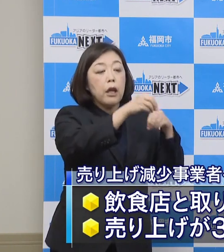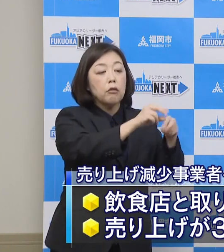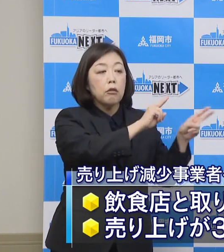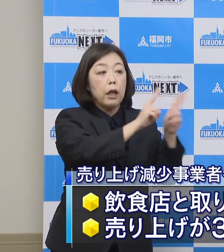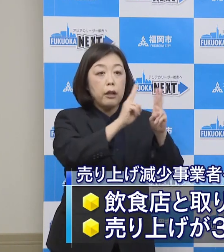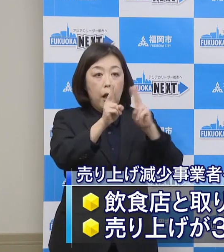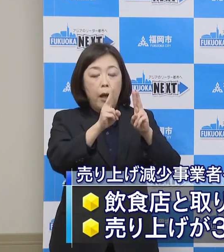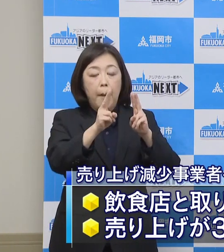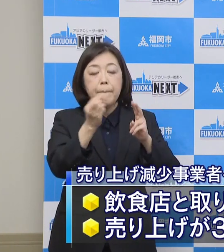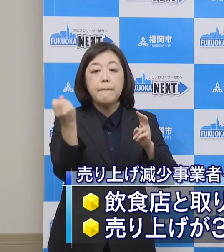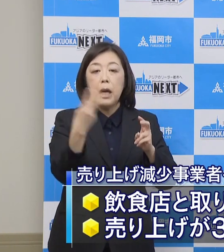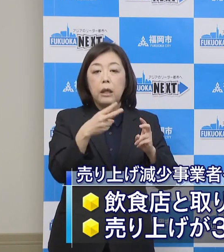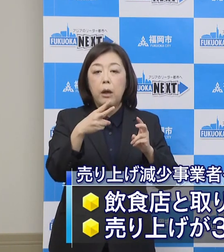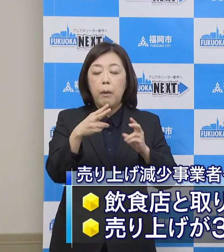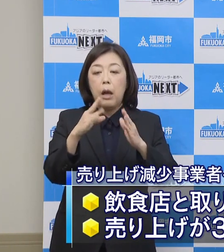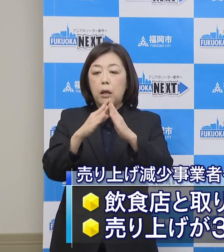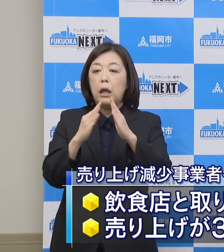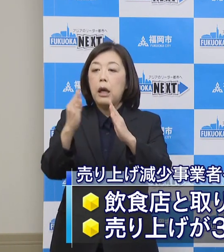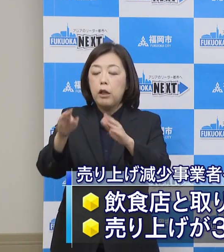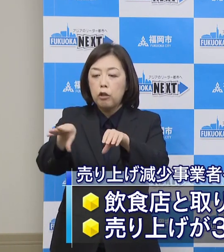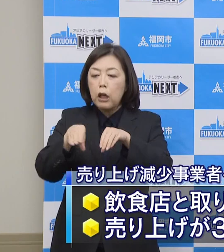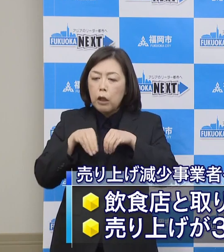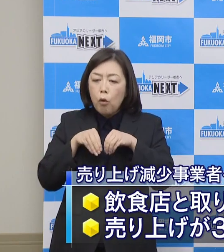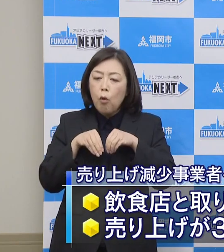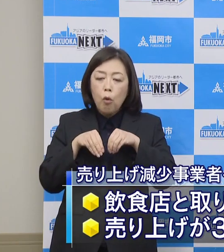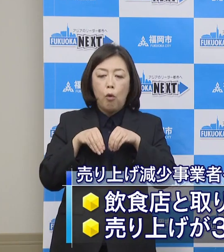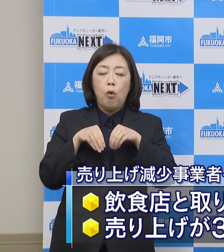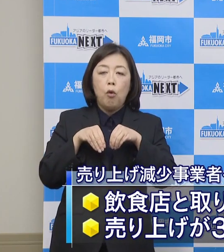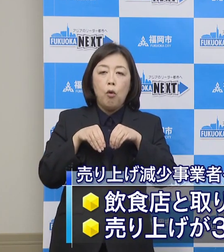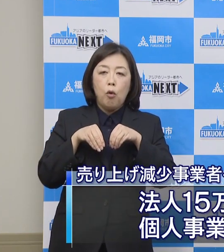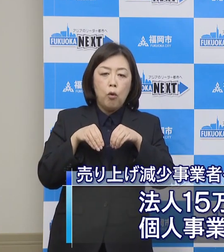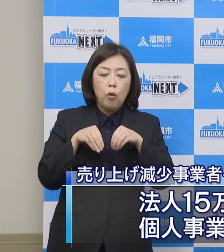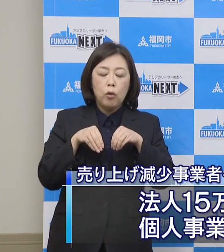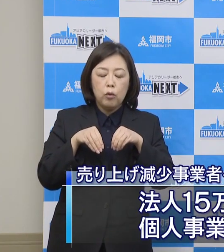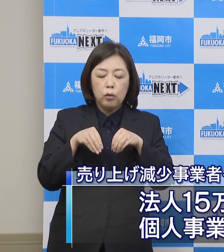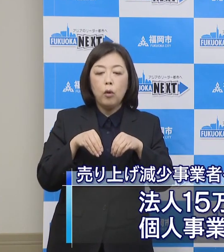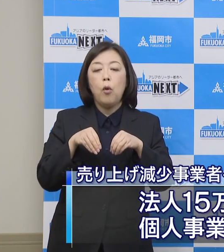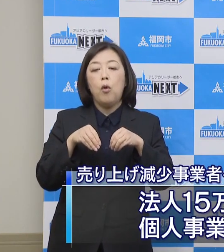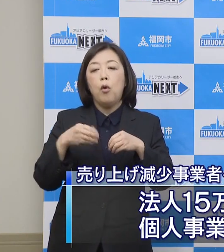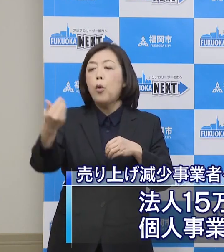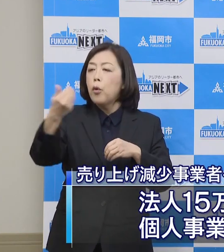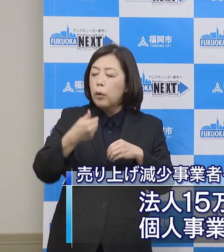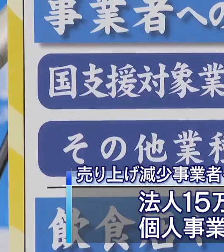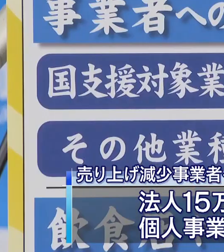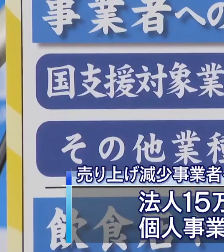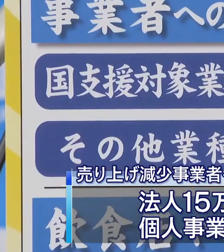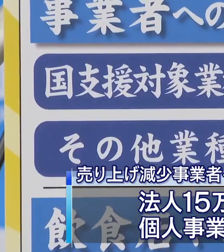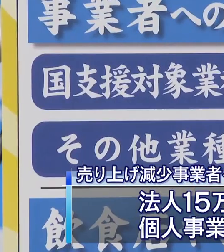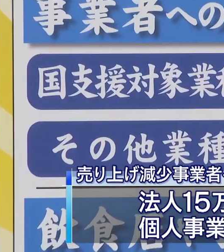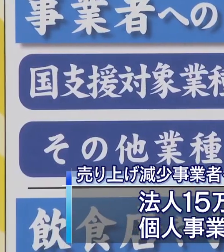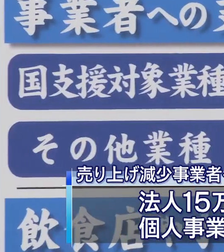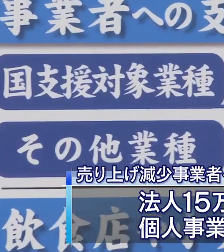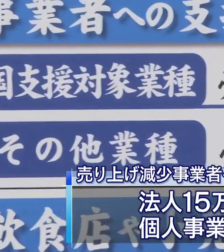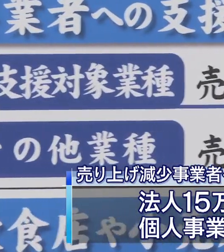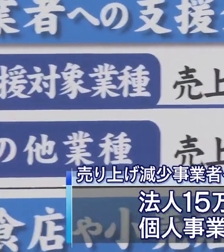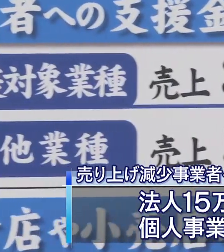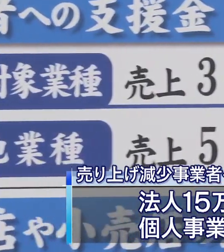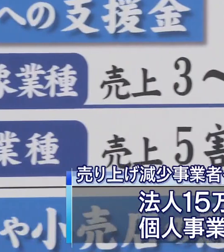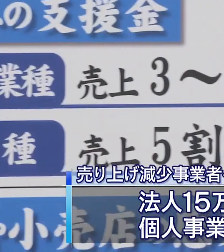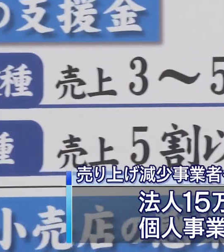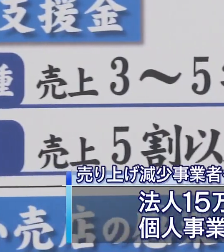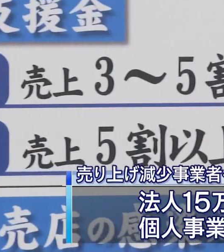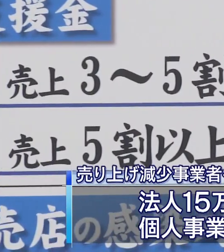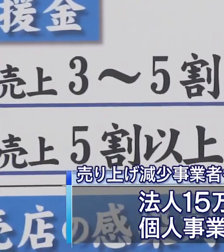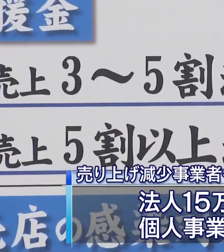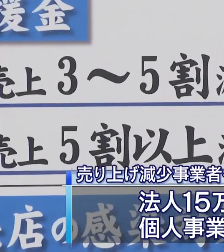売り上げが3割から5割減った痔ねーー者です直接的な法人は15万円補腎事業者には10万円を